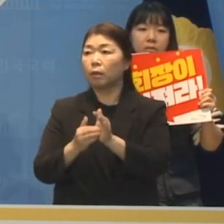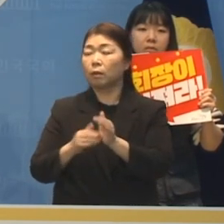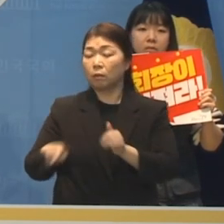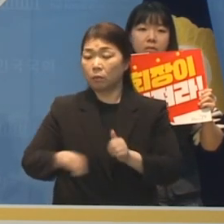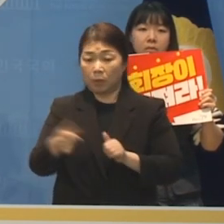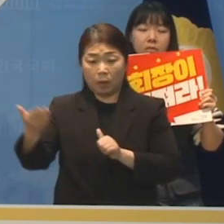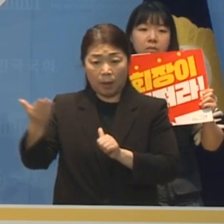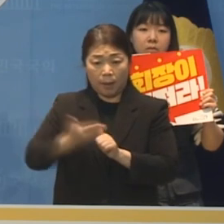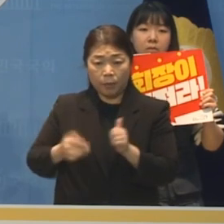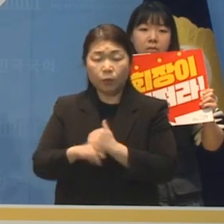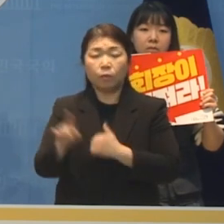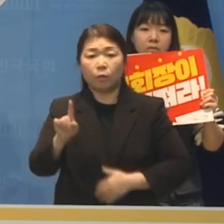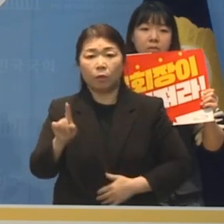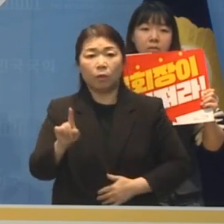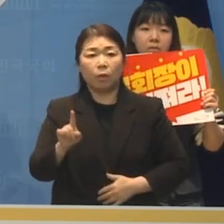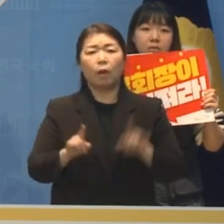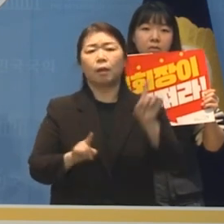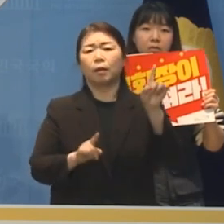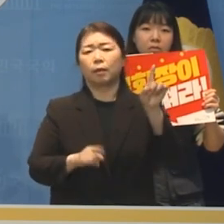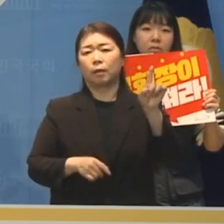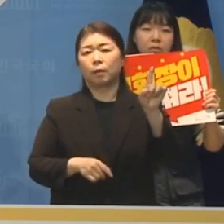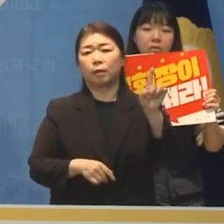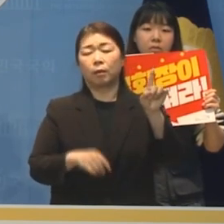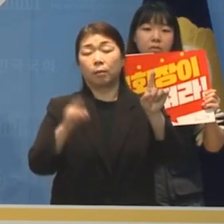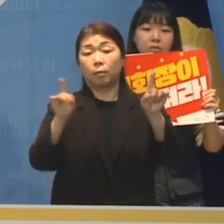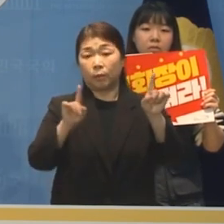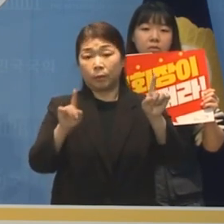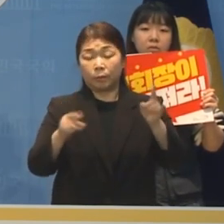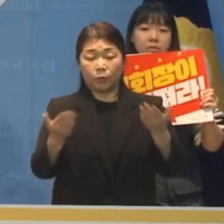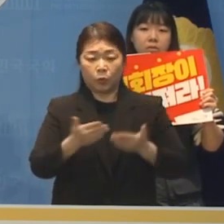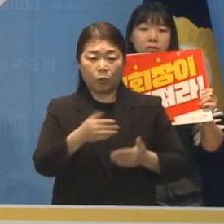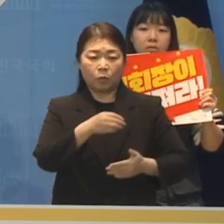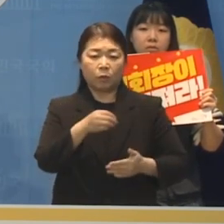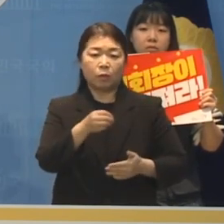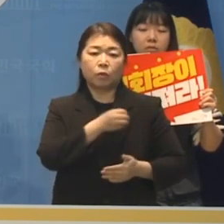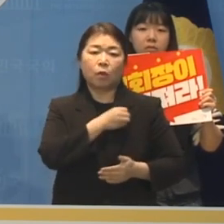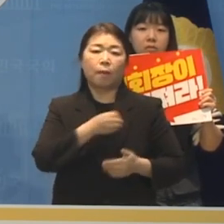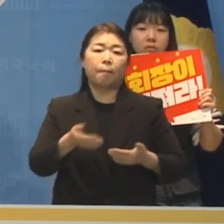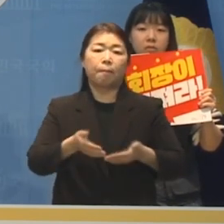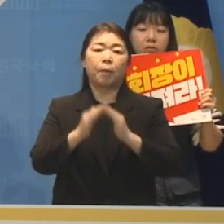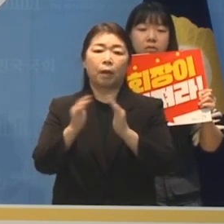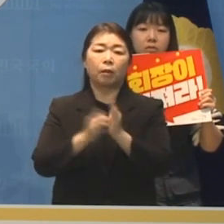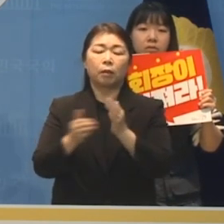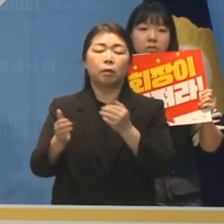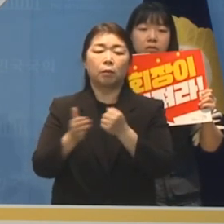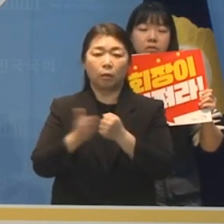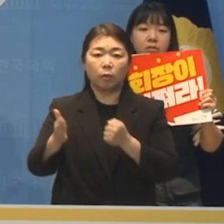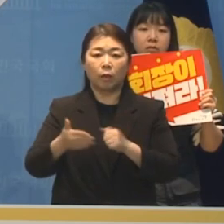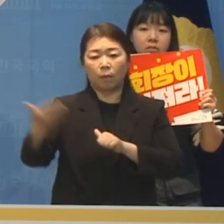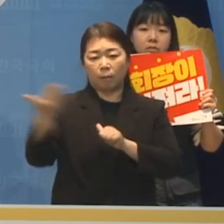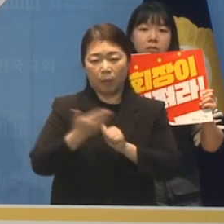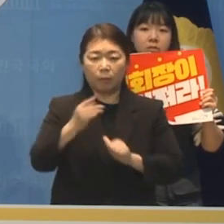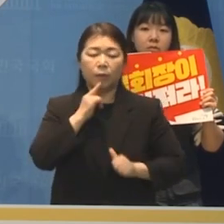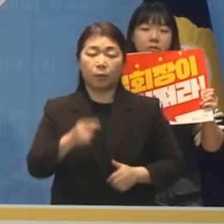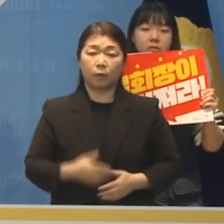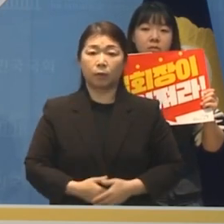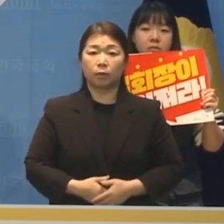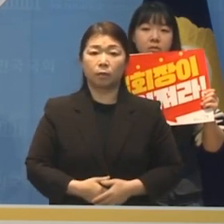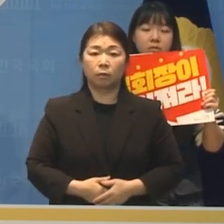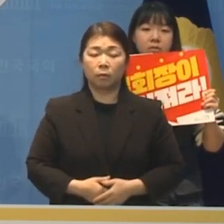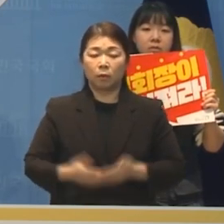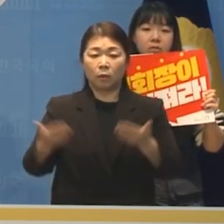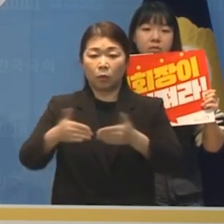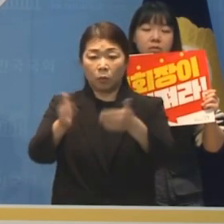해고한 이유는 단 한 가지뿐입니다. 노동조합을 만들었다는 이유였습니다.